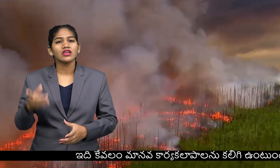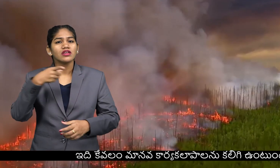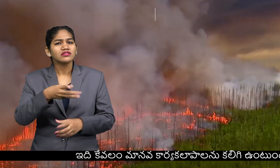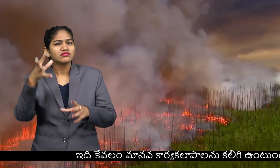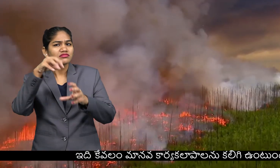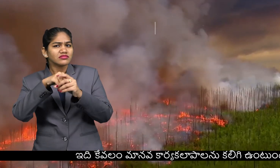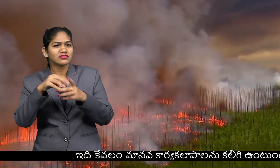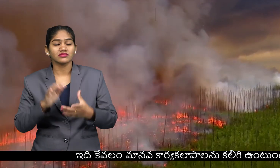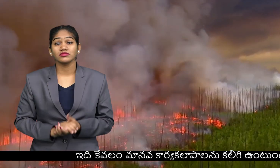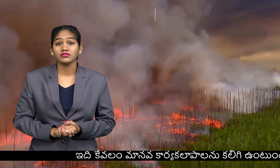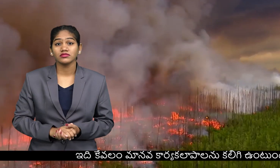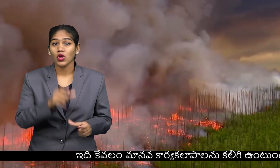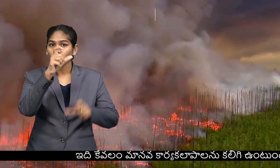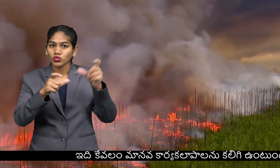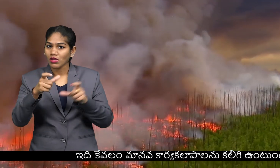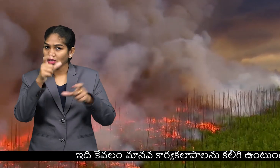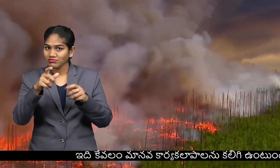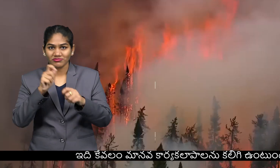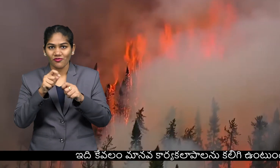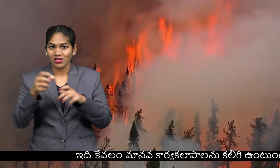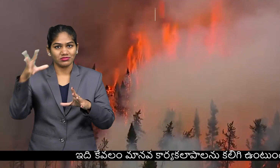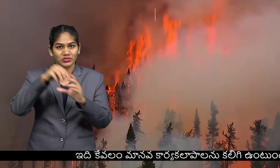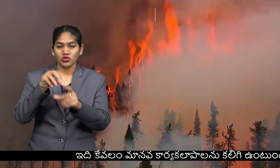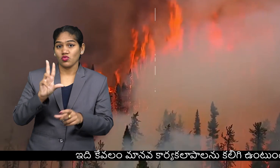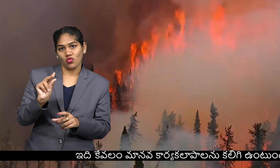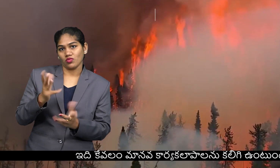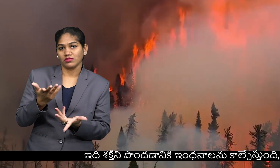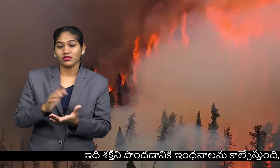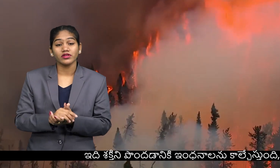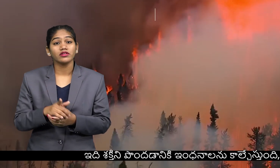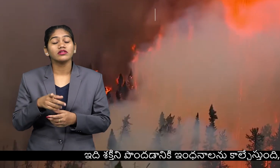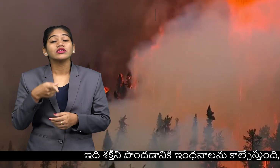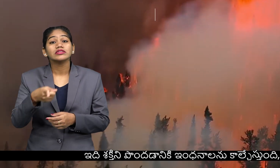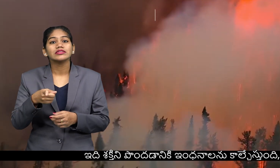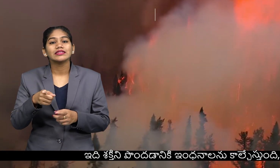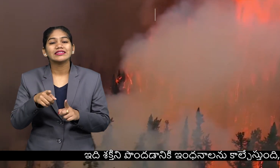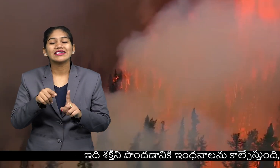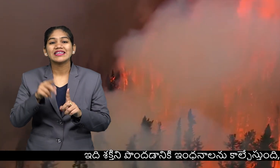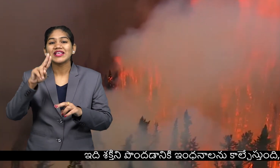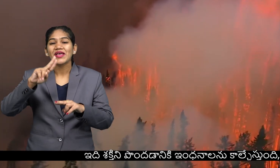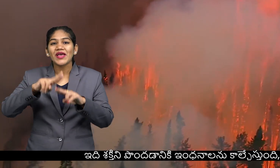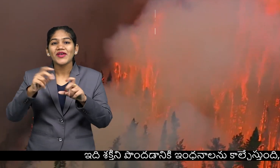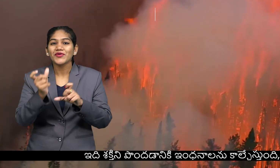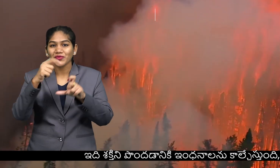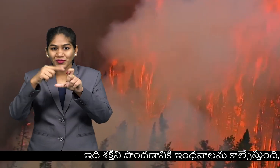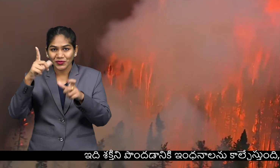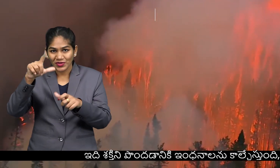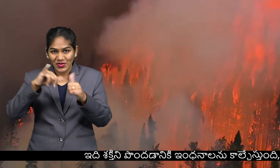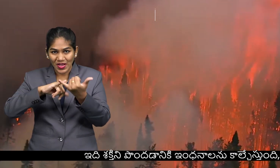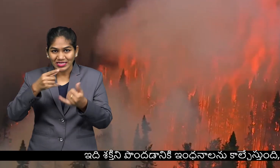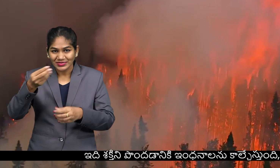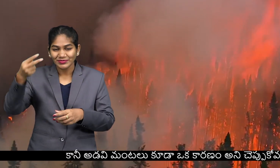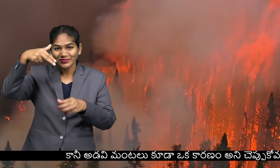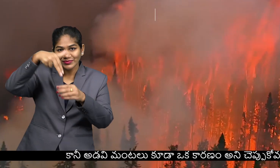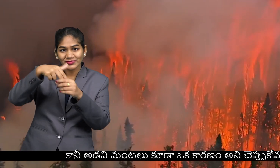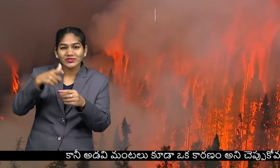ఇది కేవలం మానవ కార్యకలాపాలను కలిగి ఉంటుంది. ఇది శక్తిని పొందడానికి ఇంధనాలను